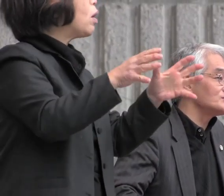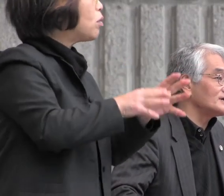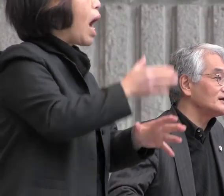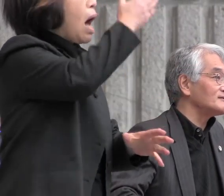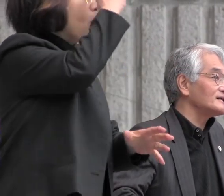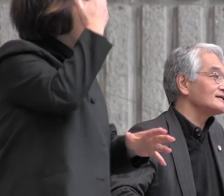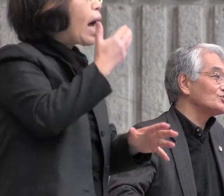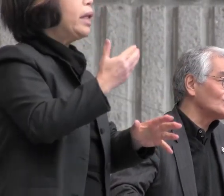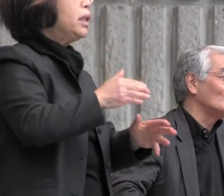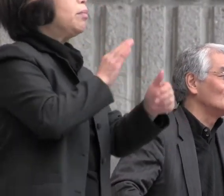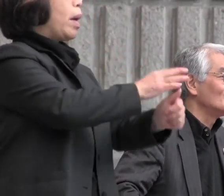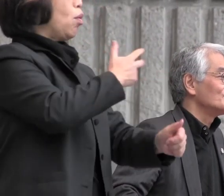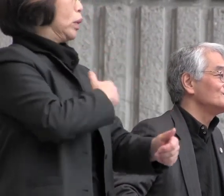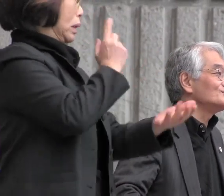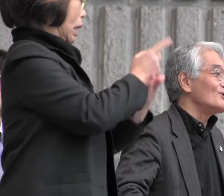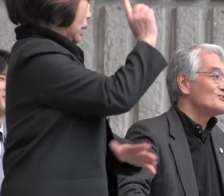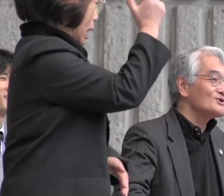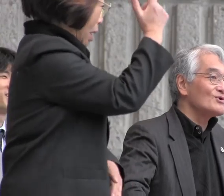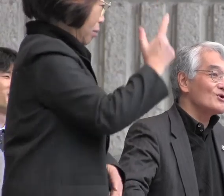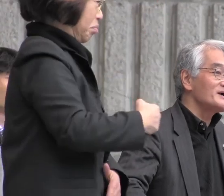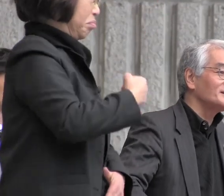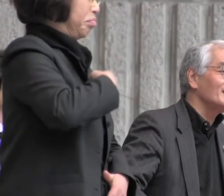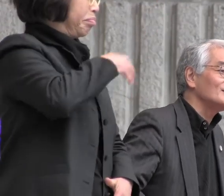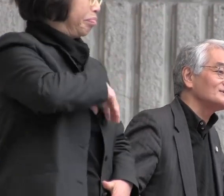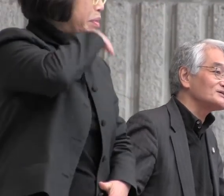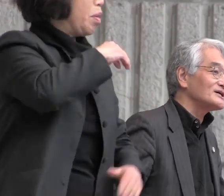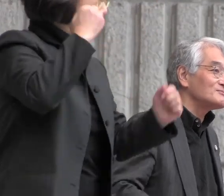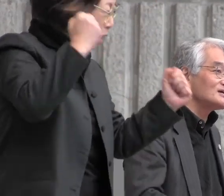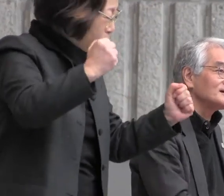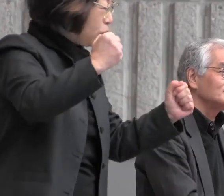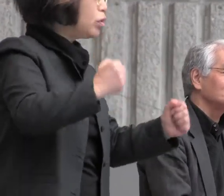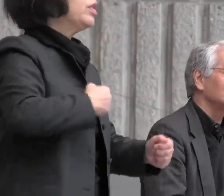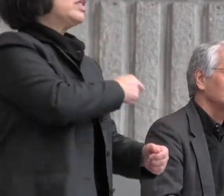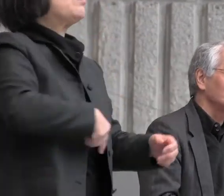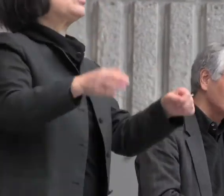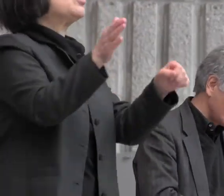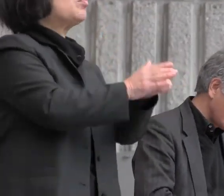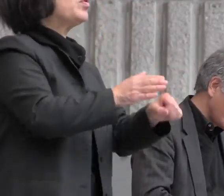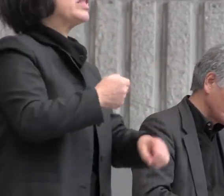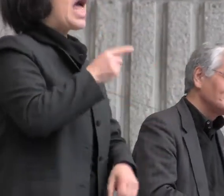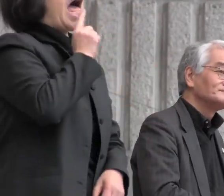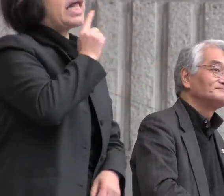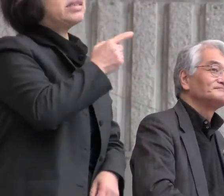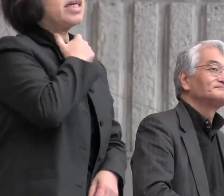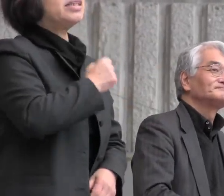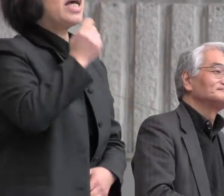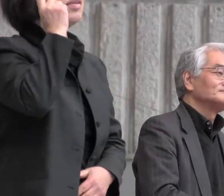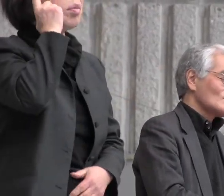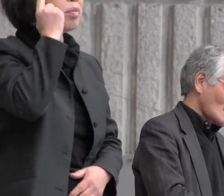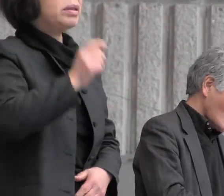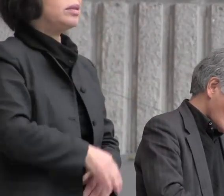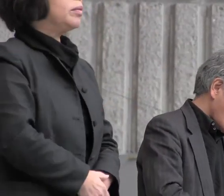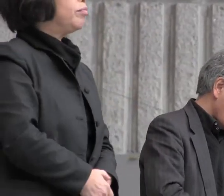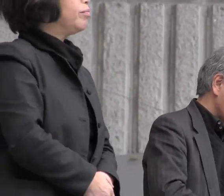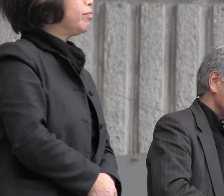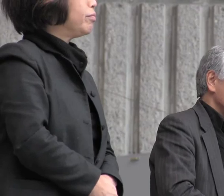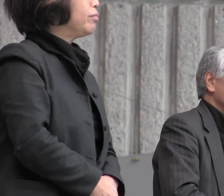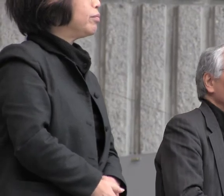い弁護士だけではないぞという思いを込めて、私からも発言させていただきます。